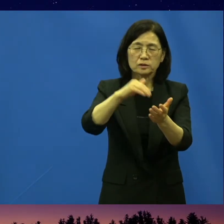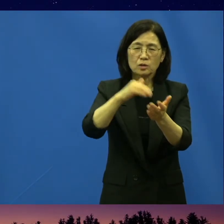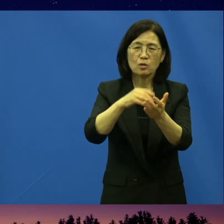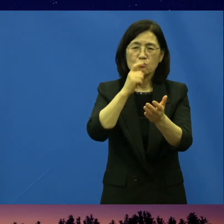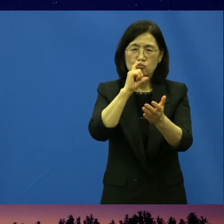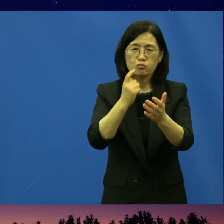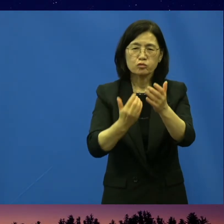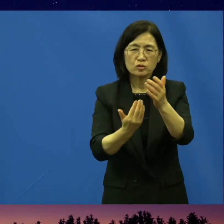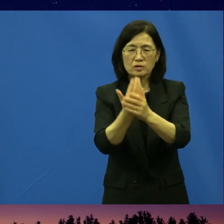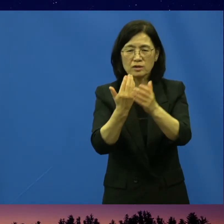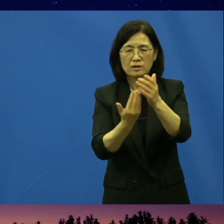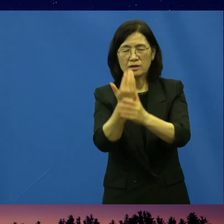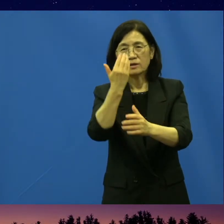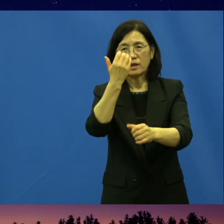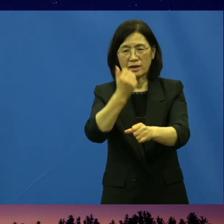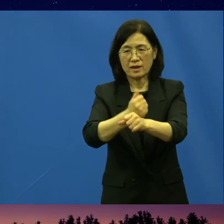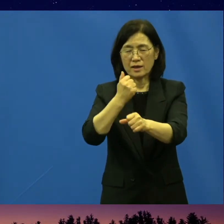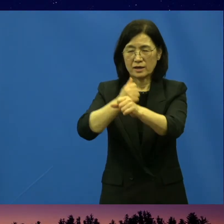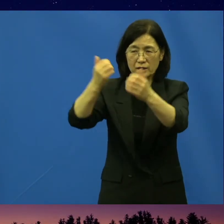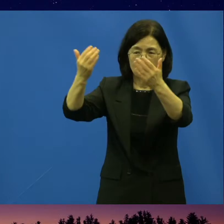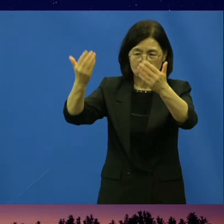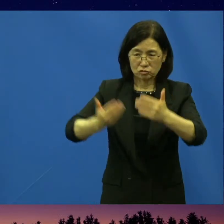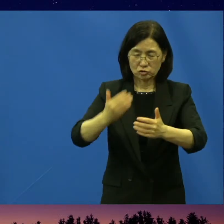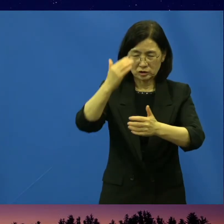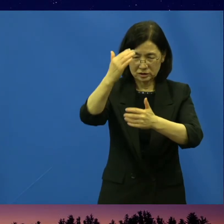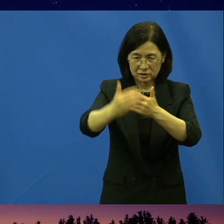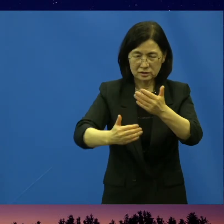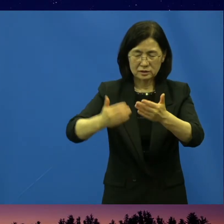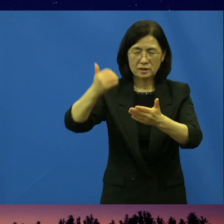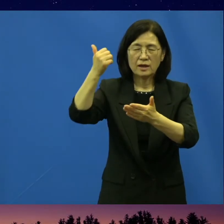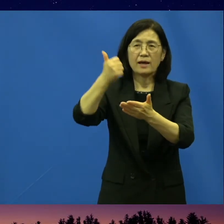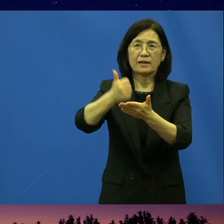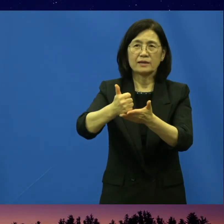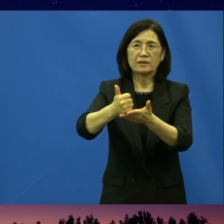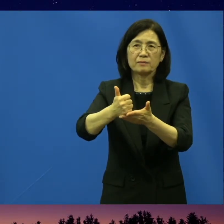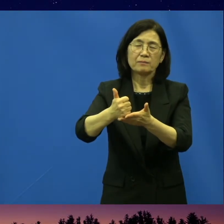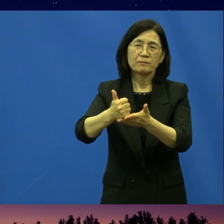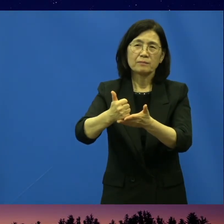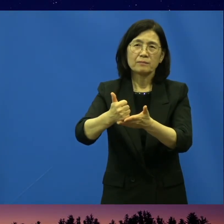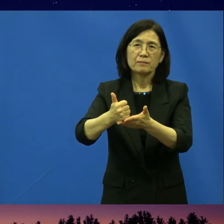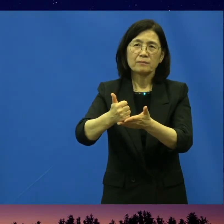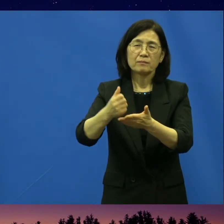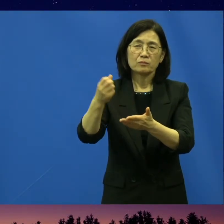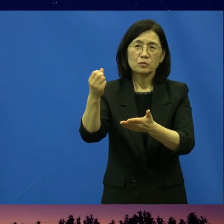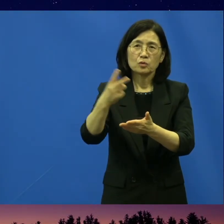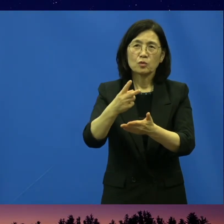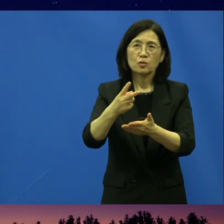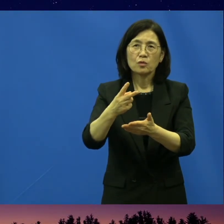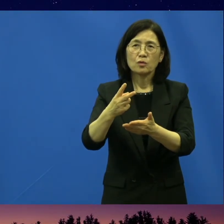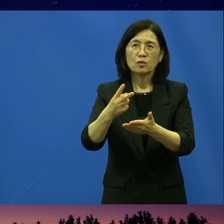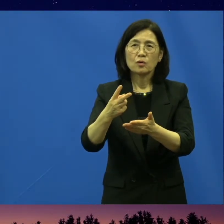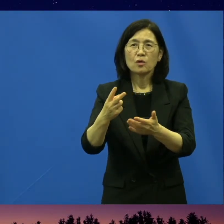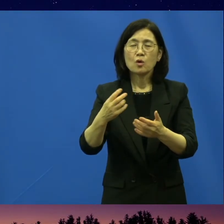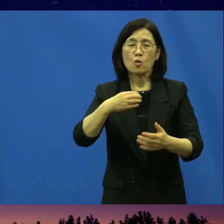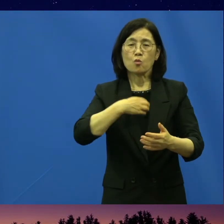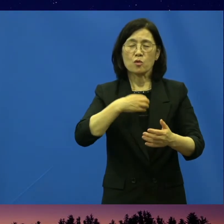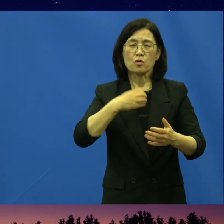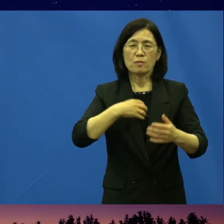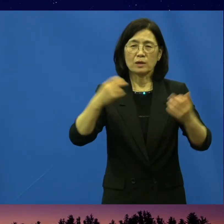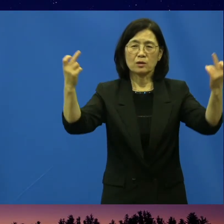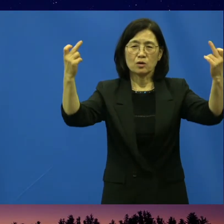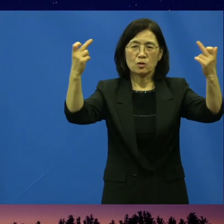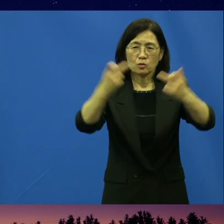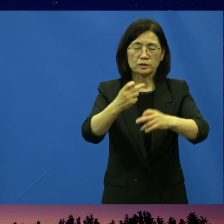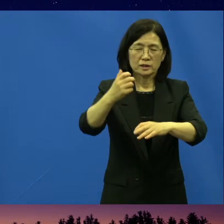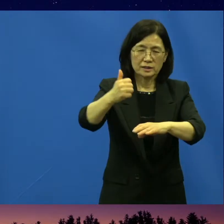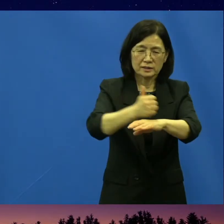그들의 발이 부러지지 않게. 그게 뭐예요? 하나님이 사망의 엄침한 골짜기로 다닐지라도 해를 두려워하지 않게 하시라는 것은 내가 너와